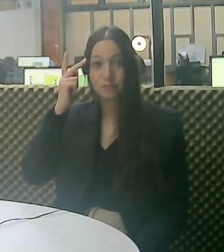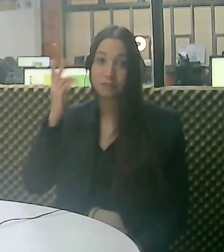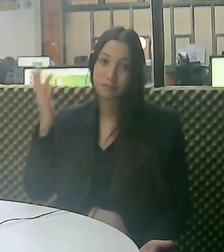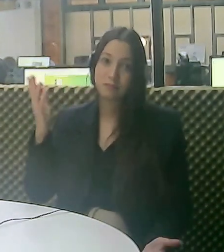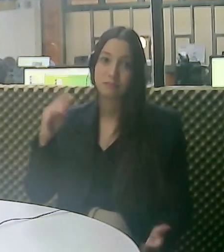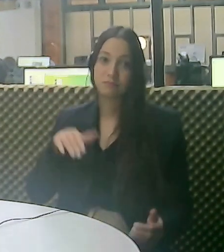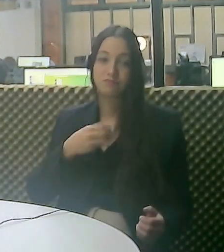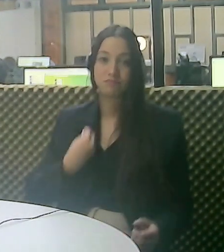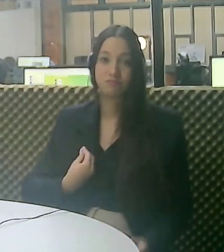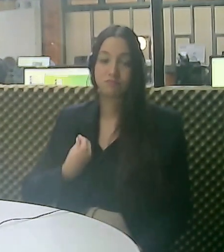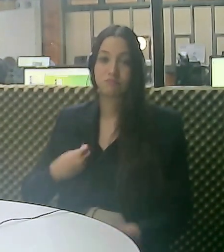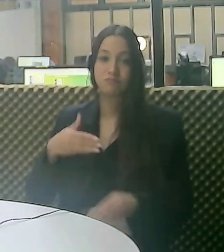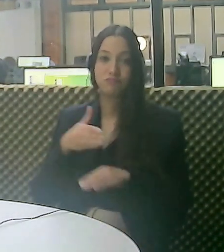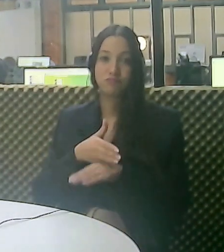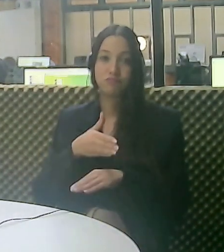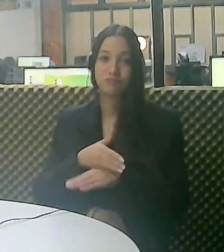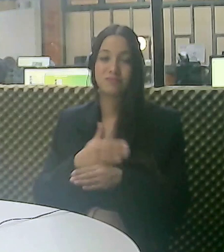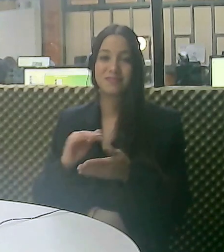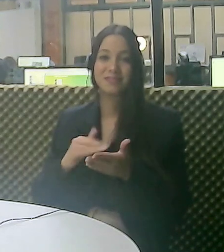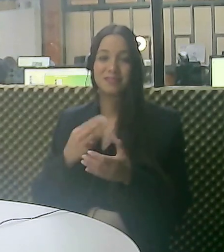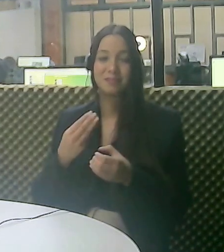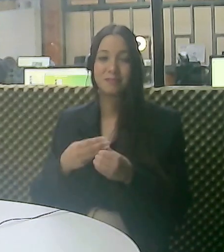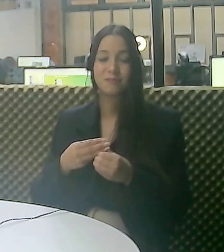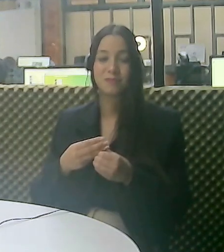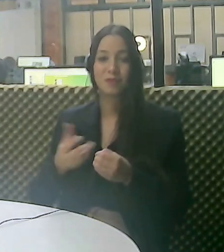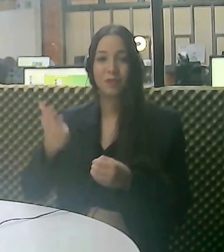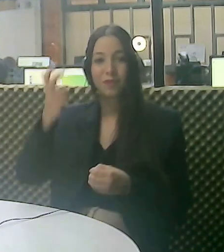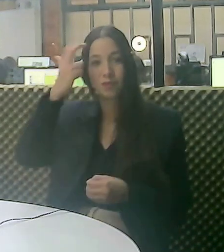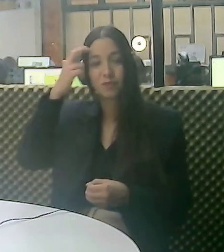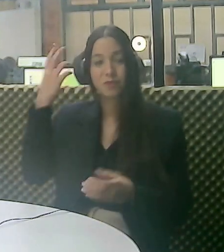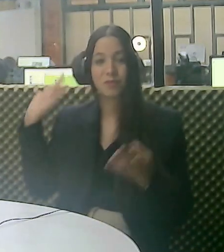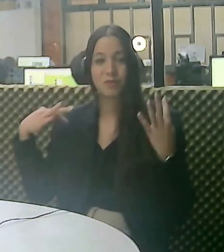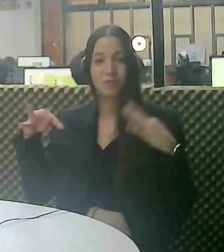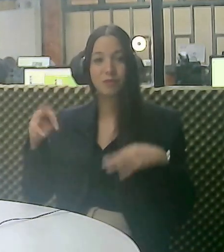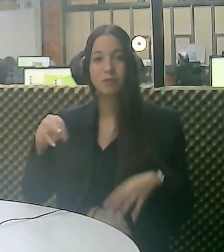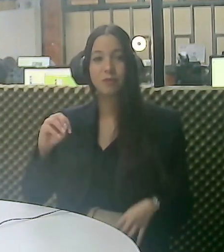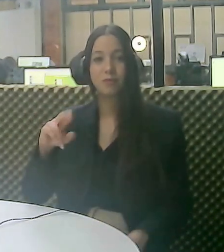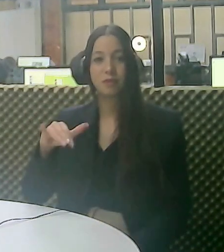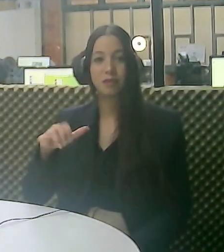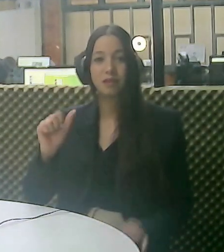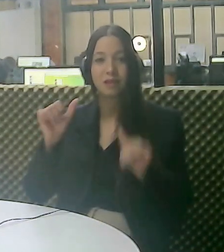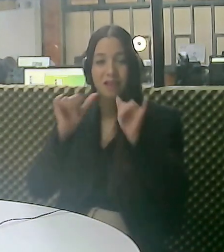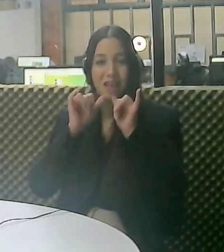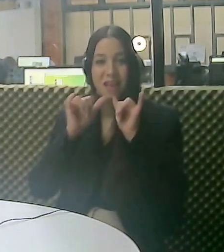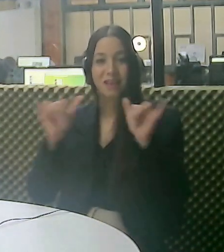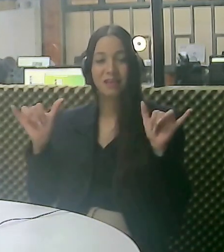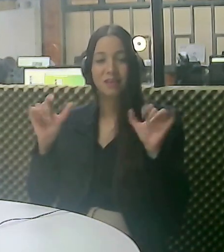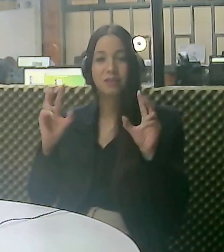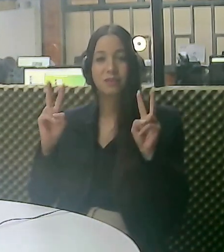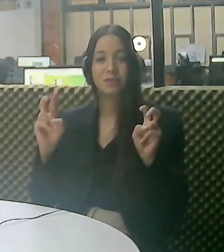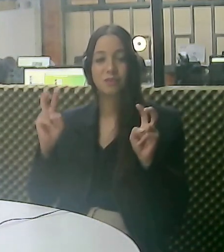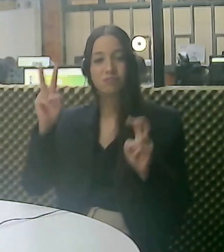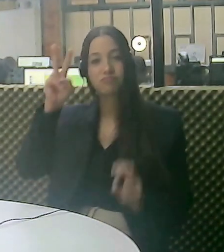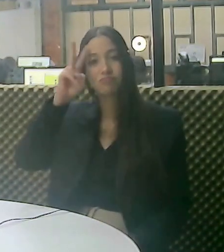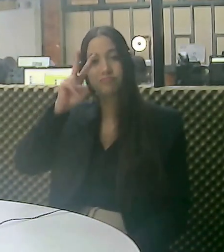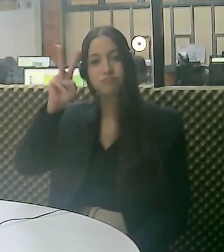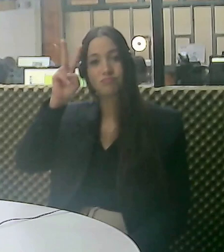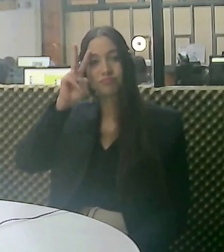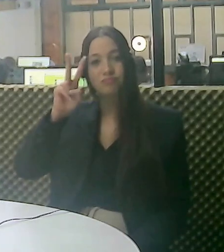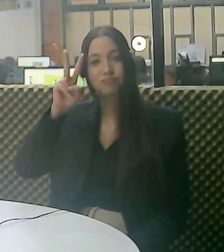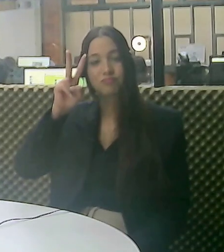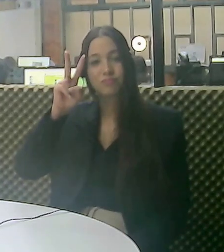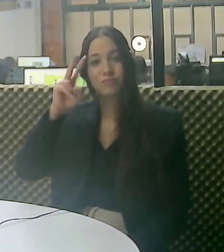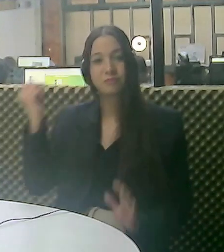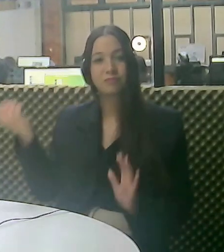público nesse espaço. A secretária municipal de Cultura e Turismo, Mônica Debes, fala um pouco sobre essa história, sobre a história desse